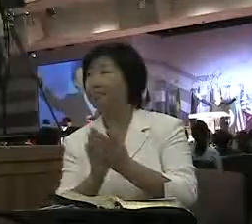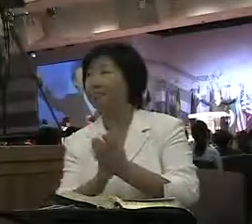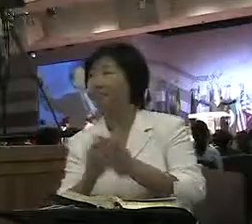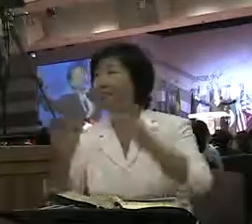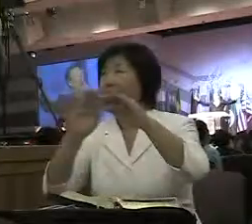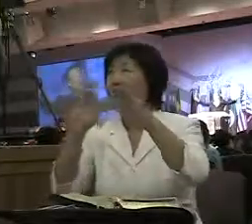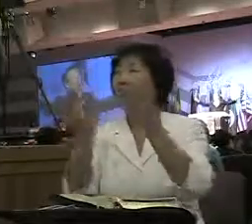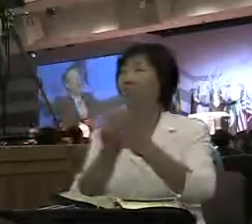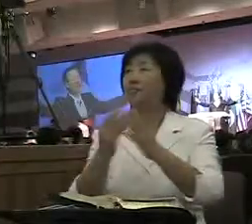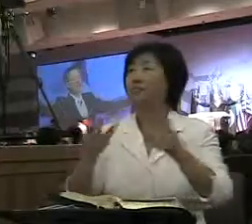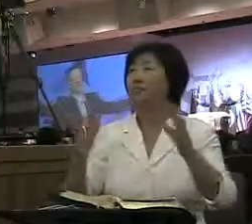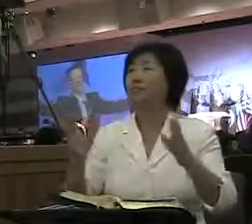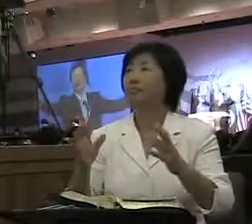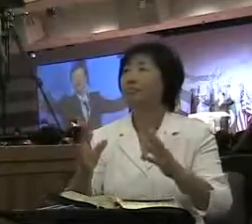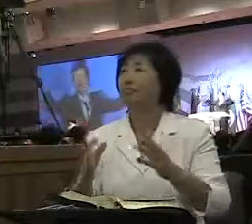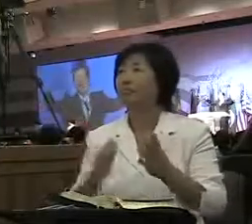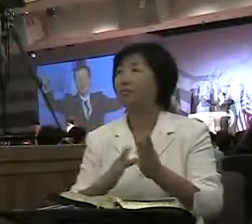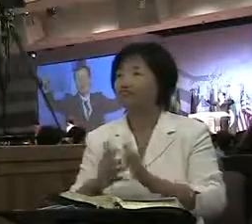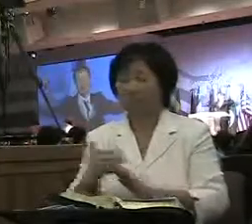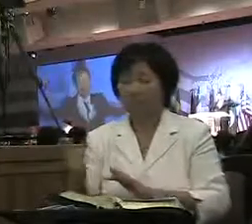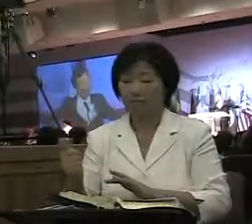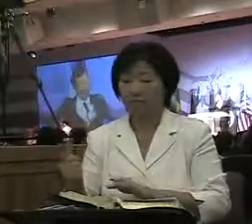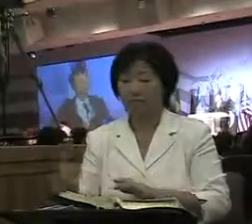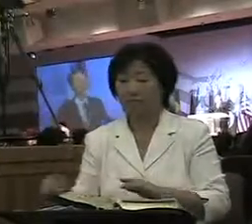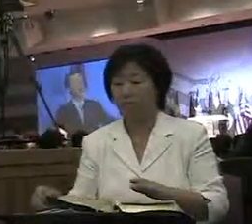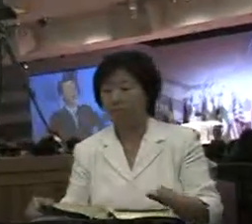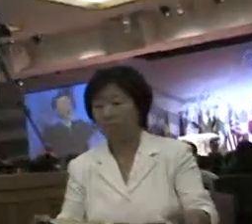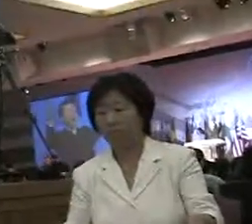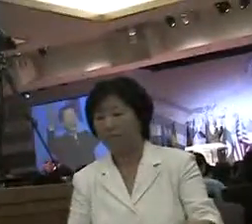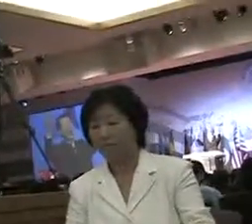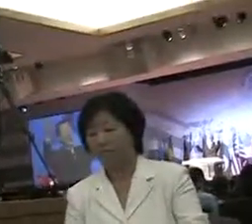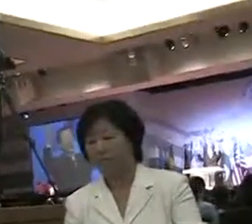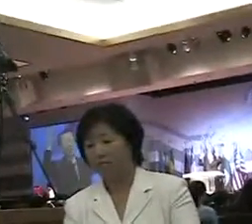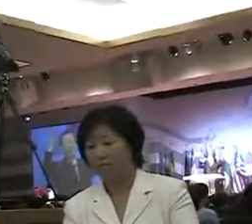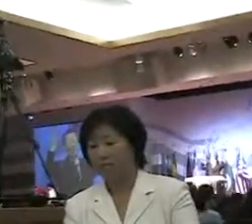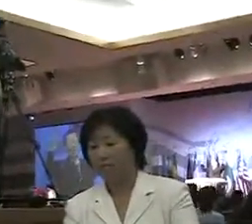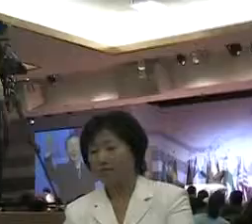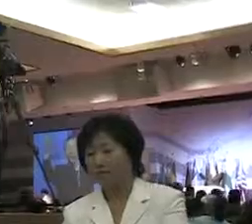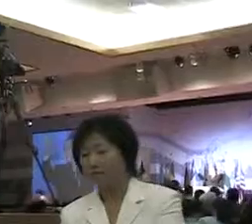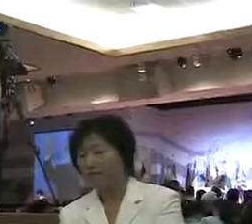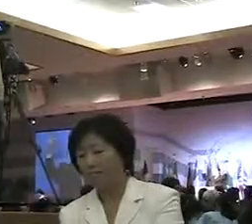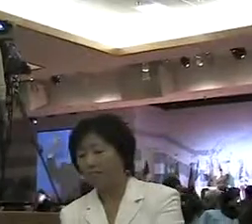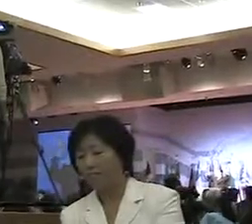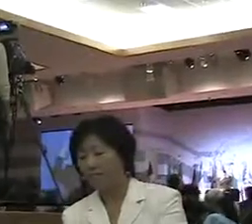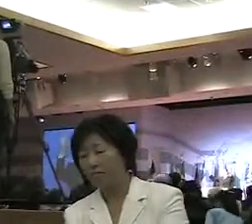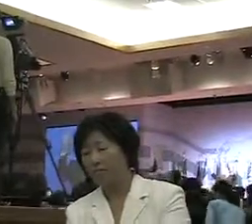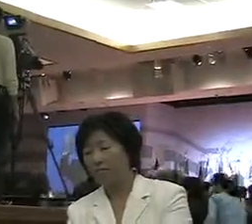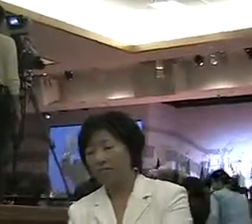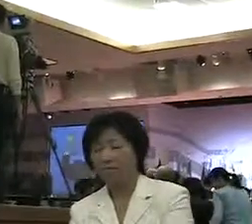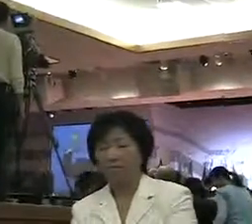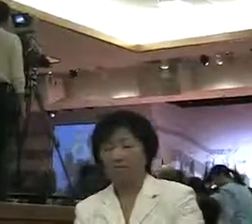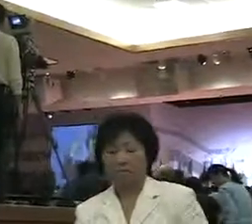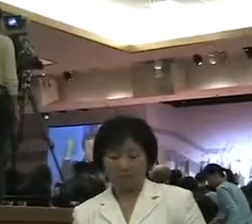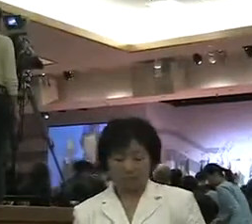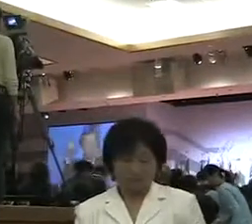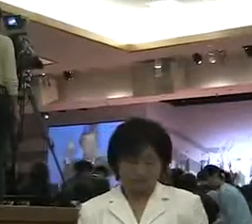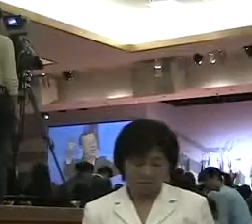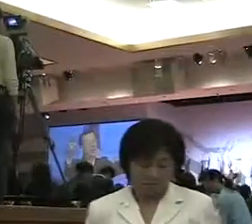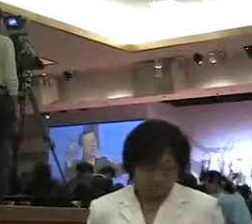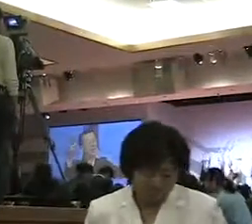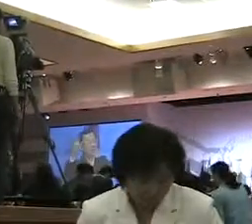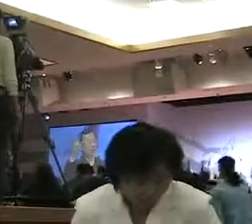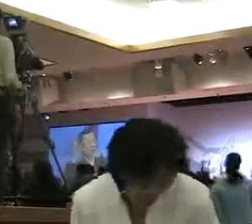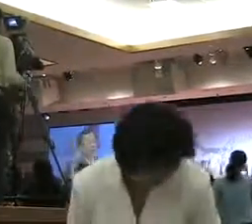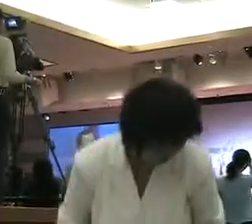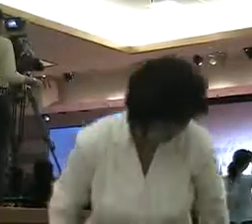모든 나라 족속 위에 있는 예수 하나님의 사랑, 우리 다 같이 일어나 주님의 나라, 주님의 권세, 주님의